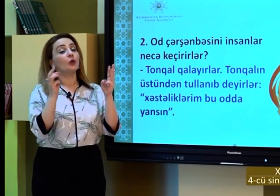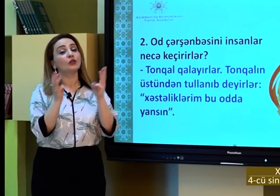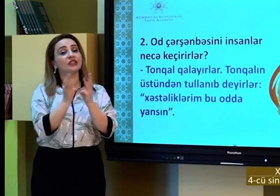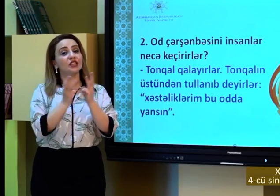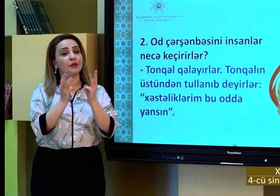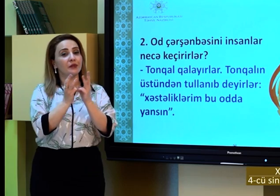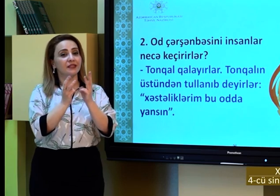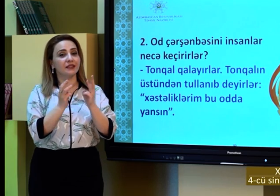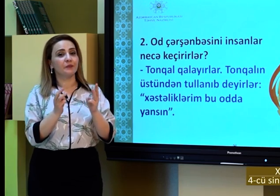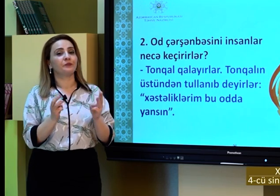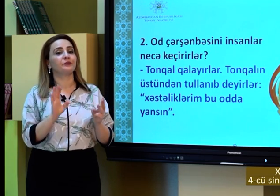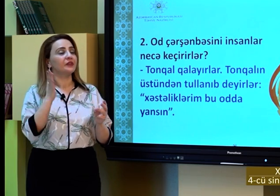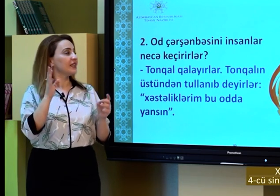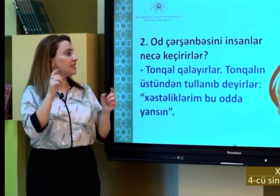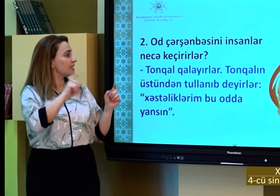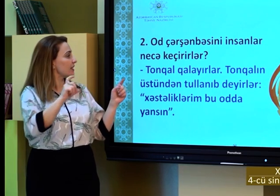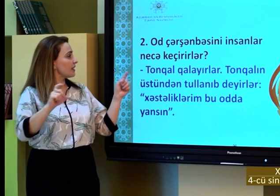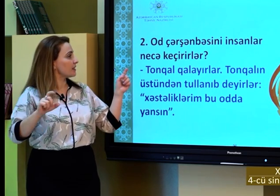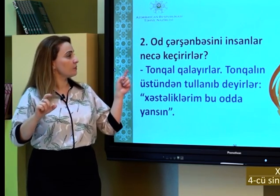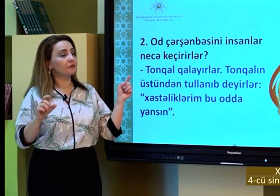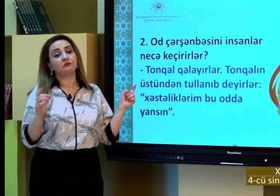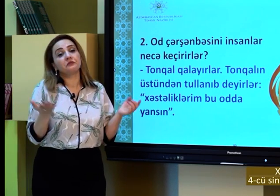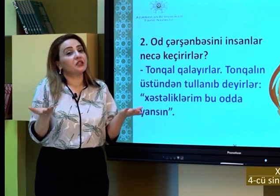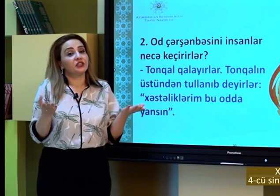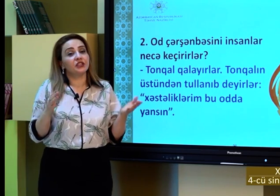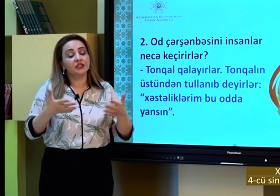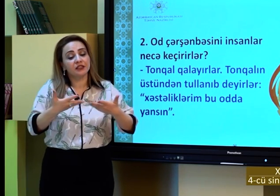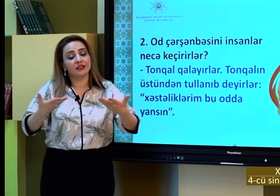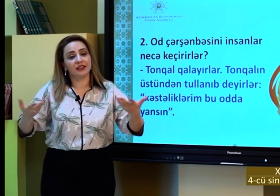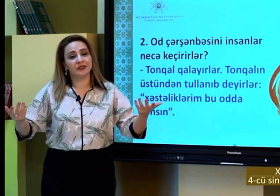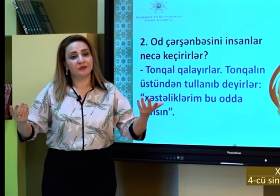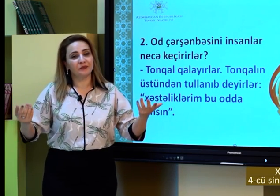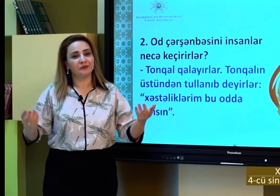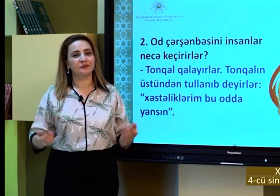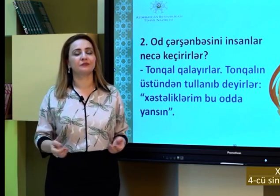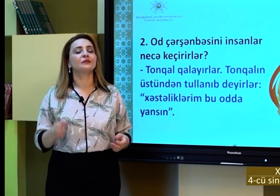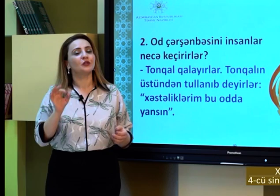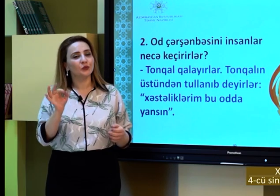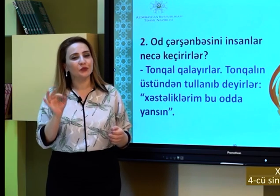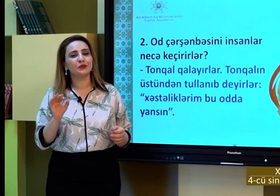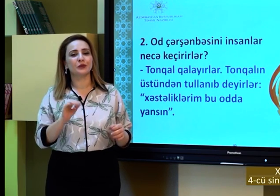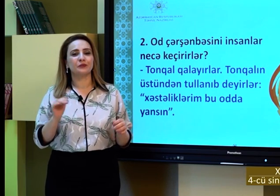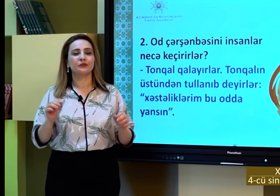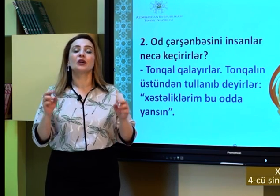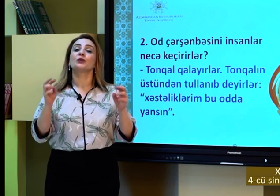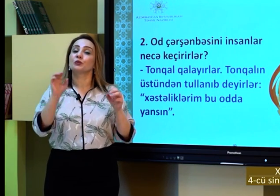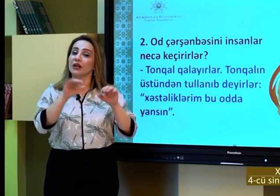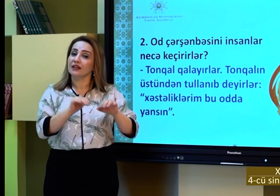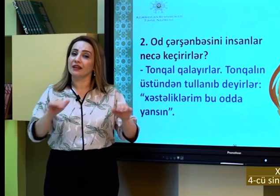Ot çərşənbəsini insanlar necə keçirdirlər? Düzdür,